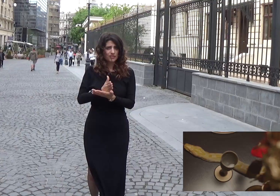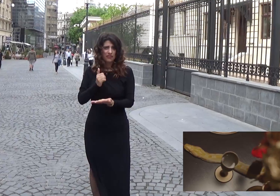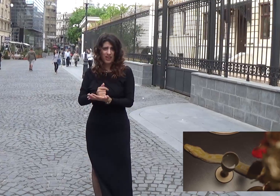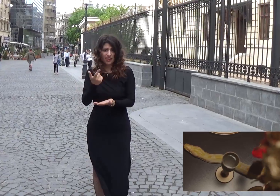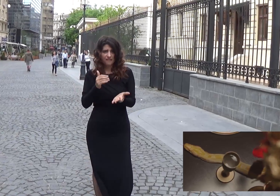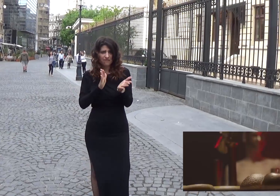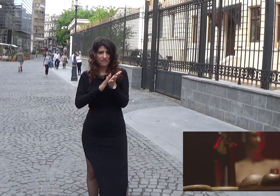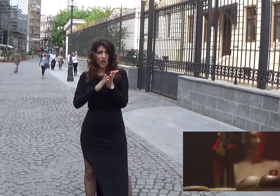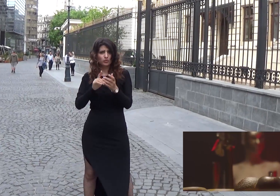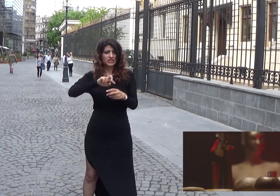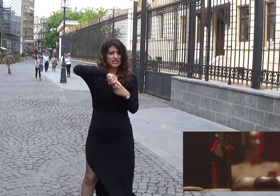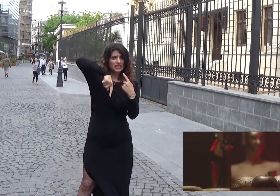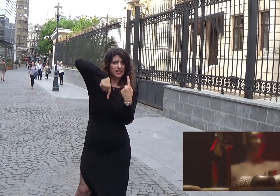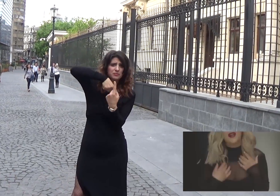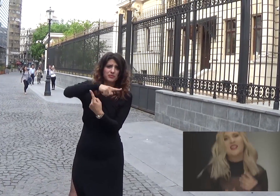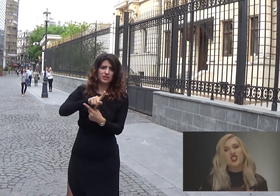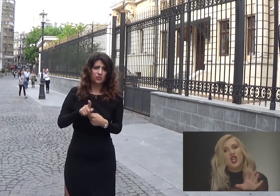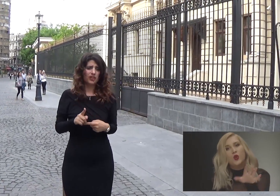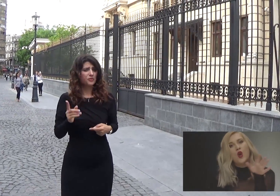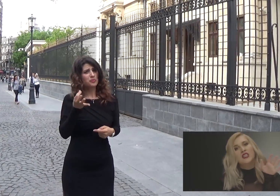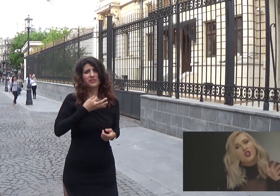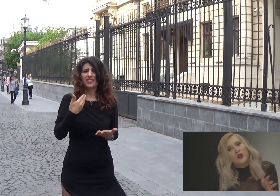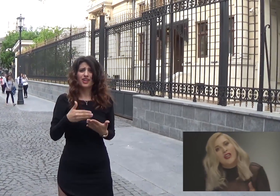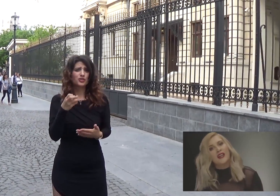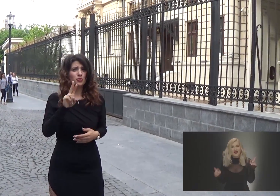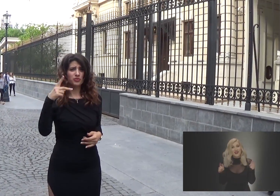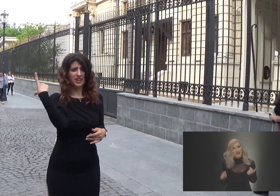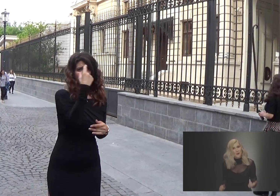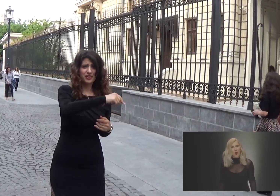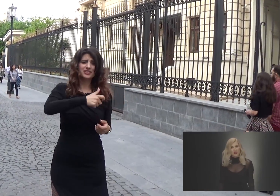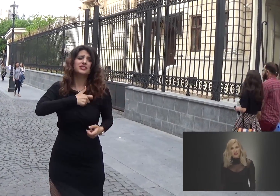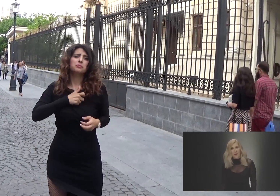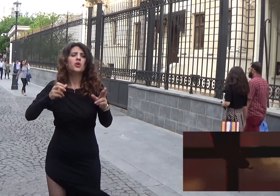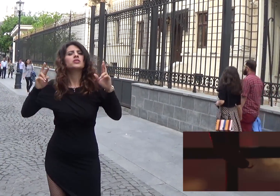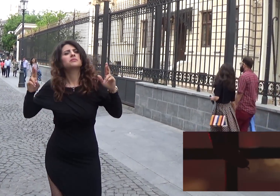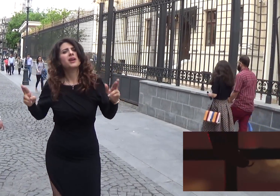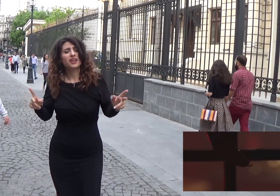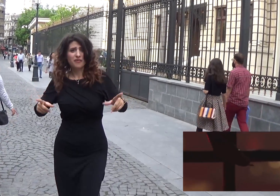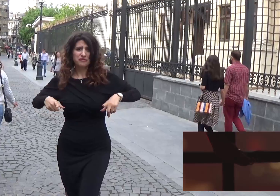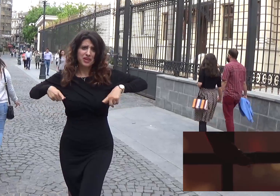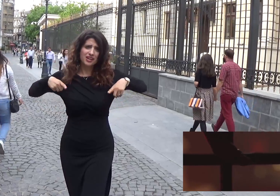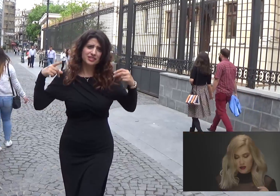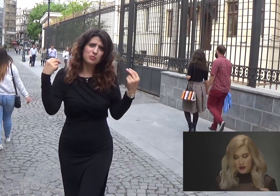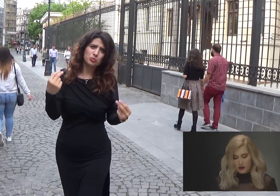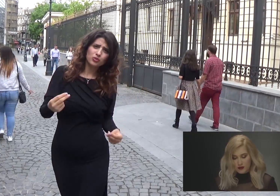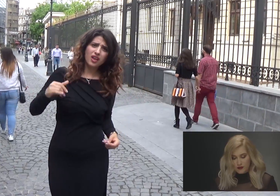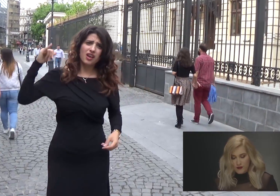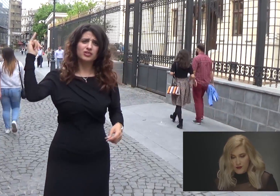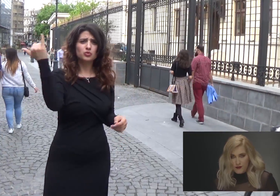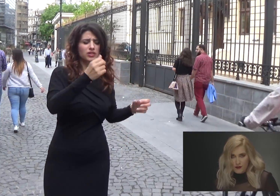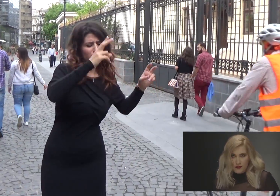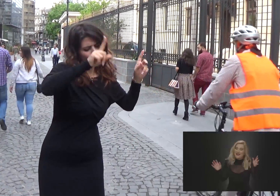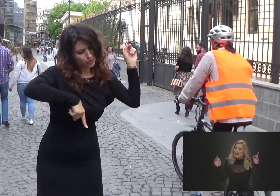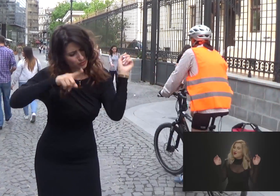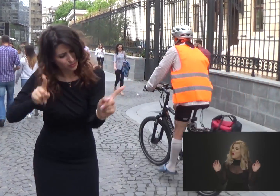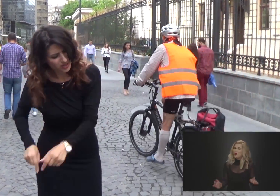Ia stocurile, schimbă cercurile de prieten ce nu te duc nicăieri să poți să speri la o viață bună. E scurs luna